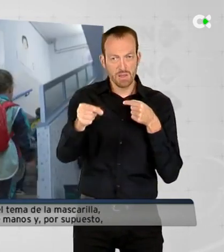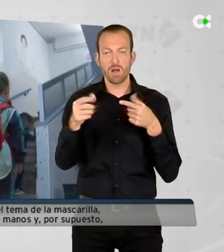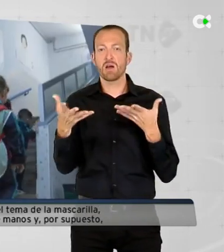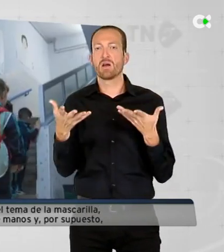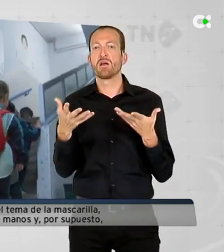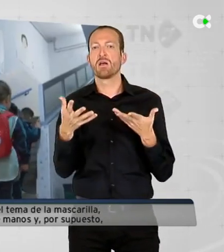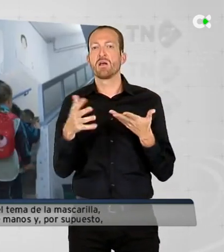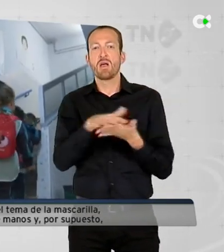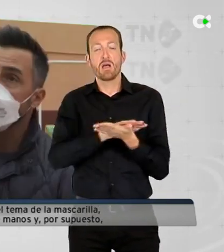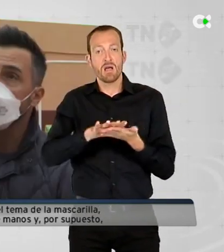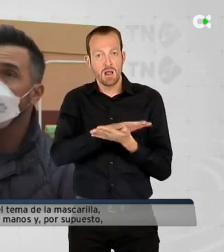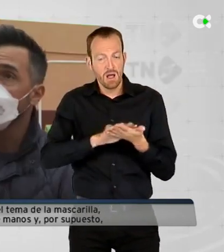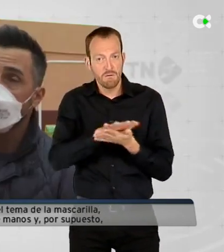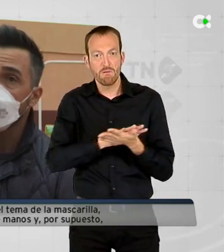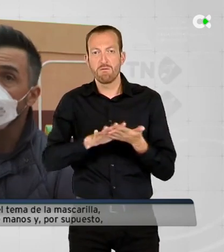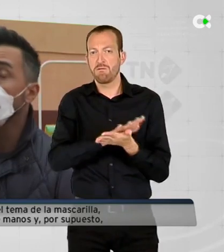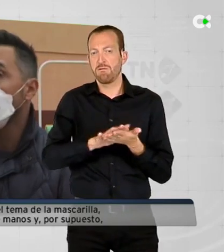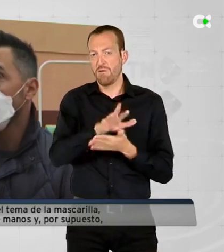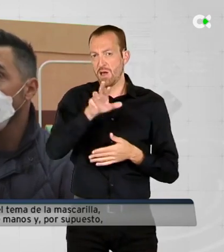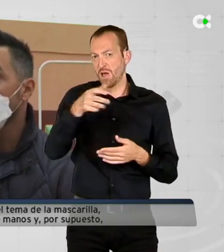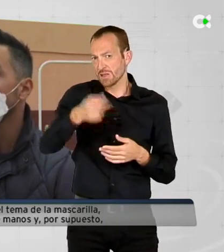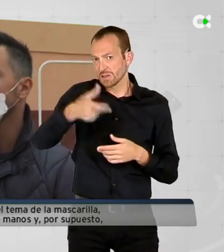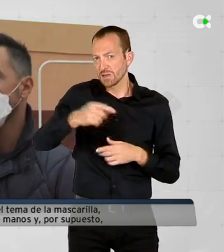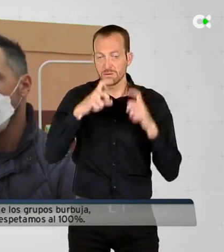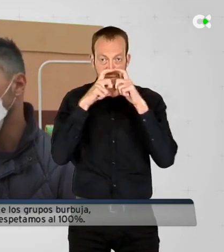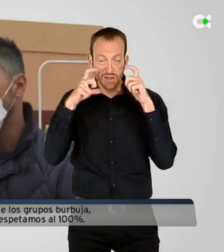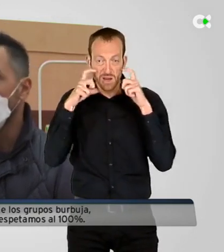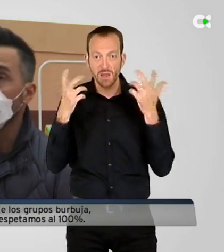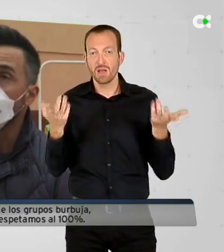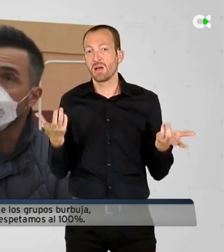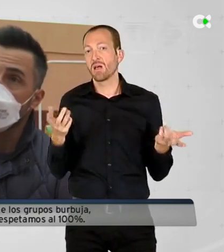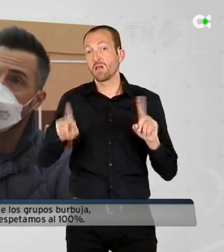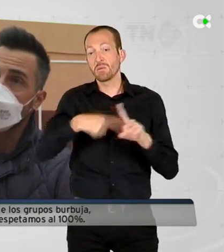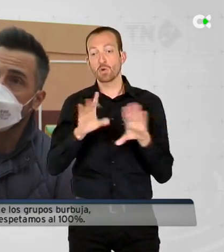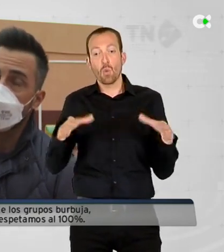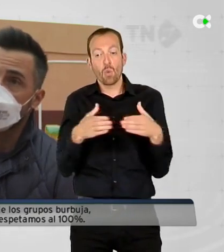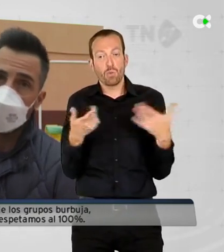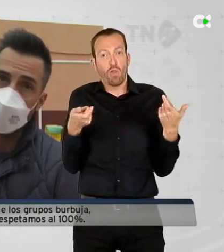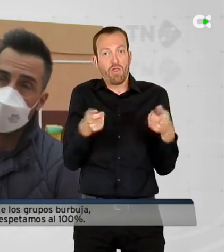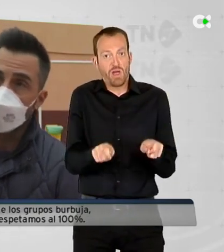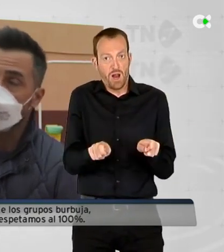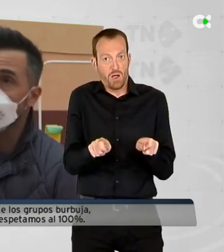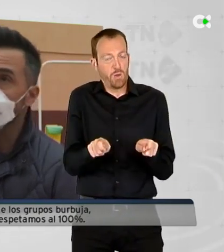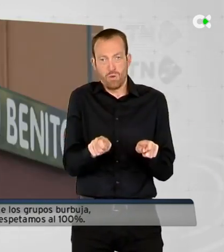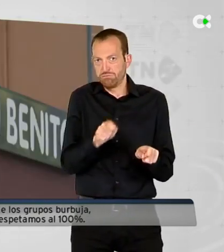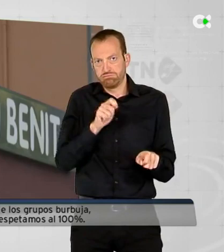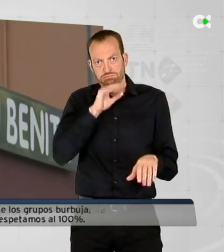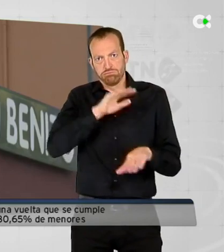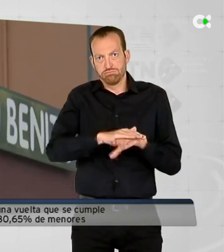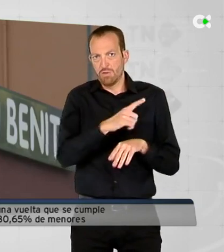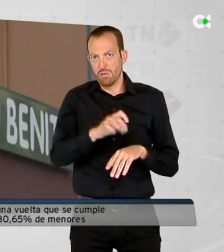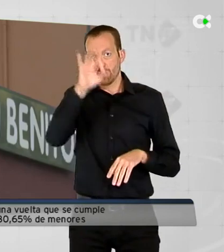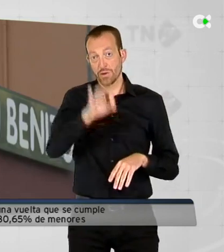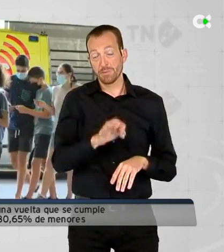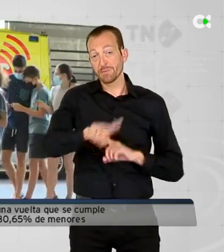el tema de la mascarilla, lavado de manos y, por supuesto, el tema de los grupos burbujas, que los respetamos al 100%. Además,